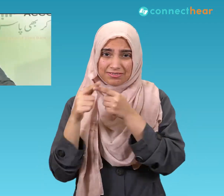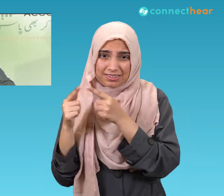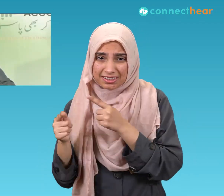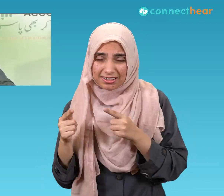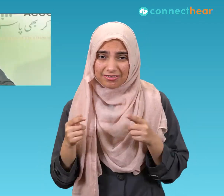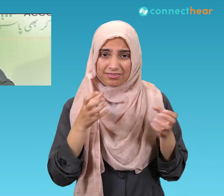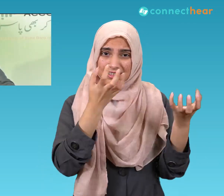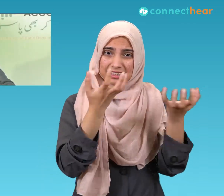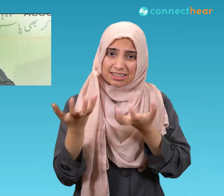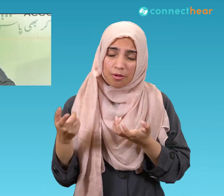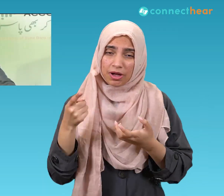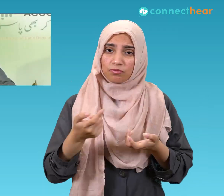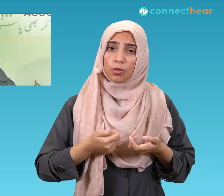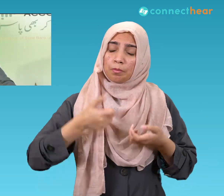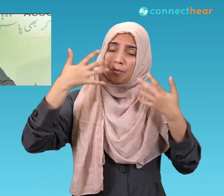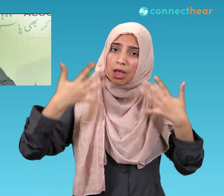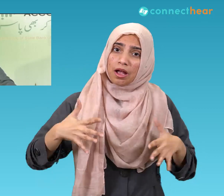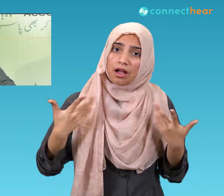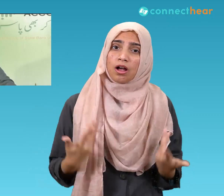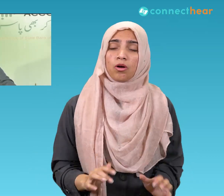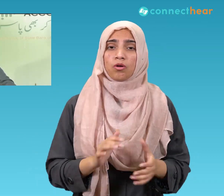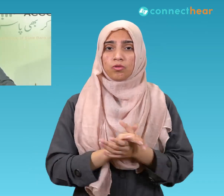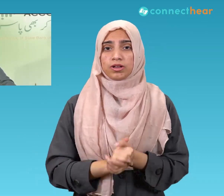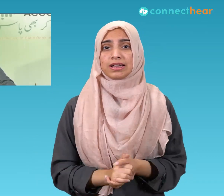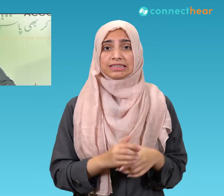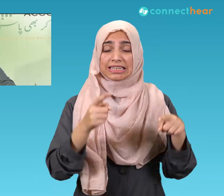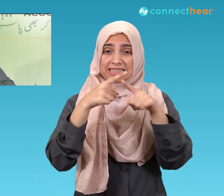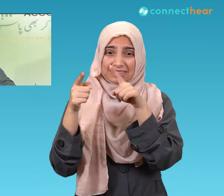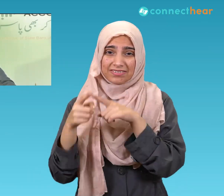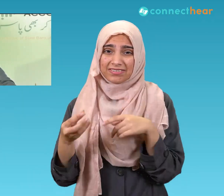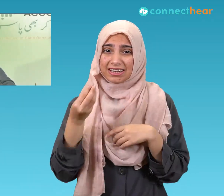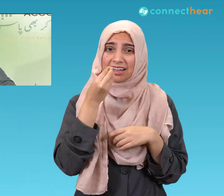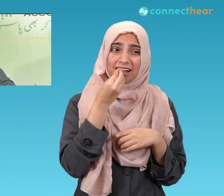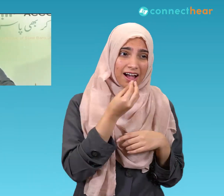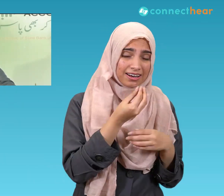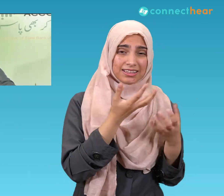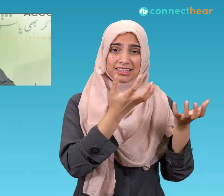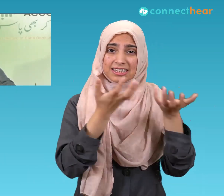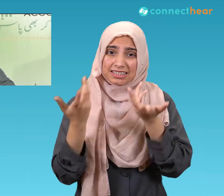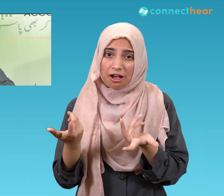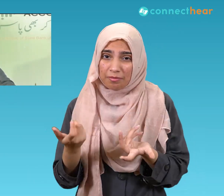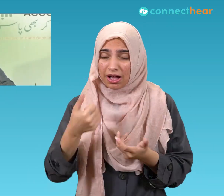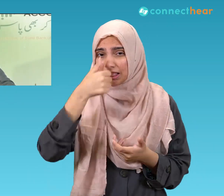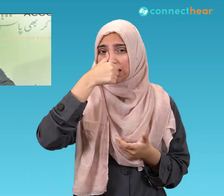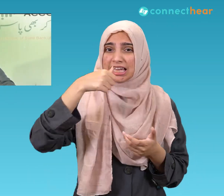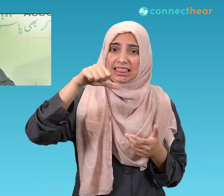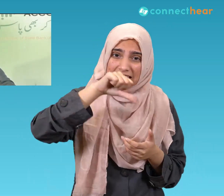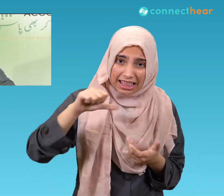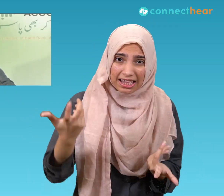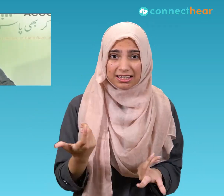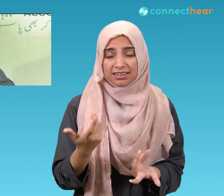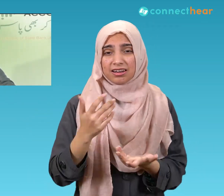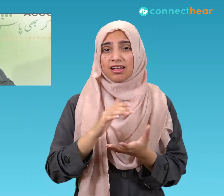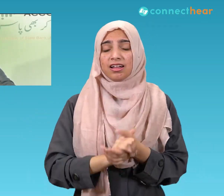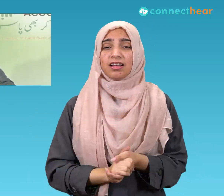کہ امپورٹس، جو کھانے پینے کی چیزیں، ایڈیبل آئل جو ہم امپورٹ کرتے